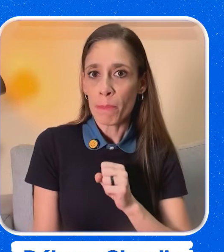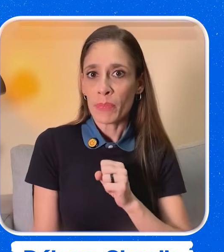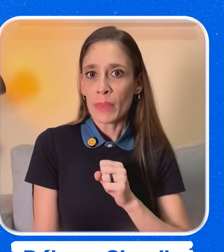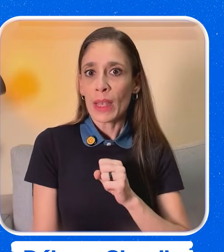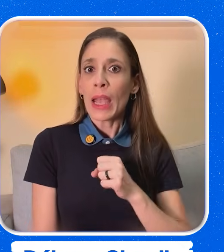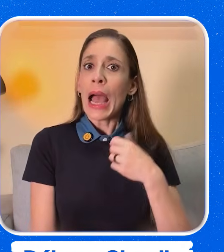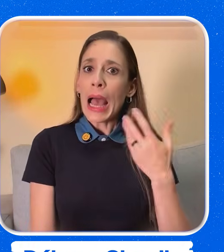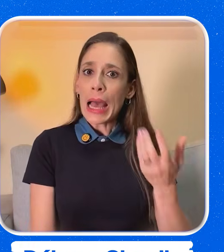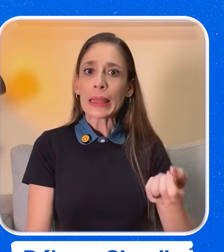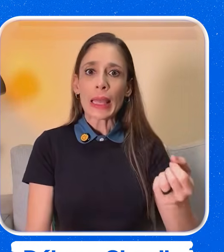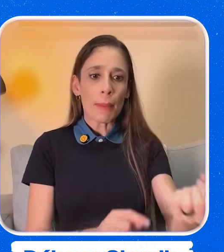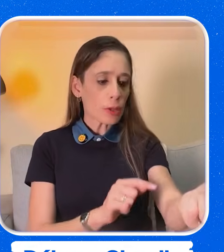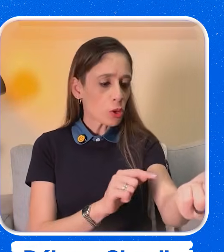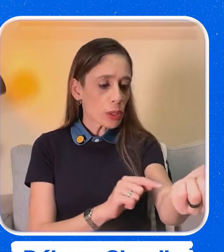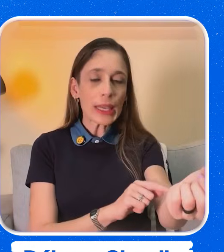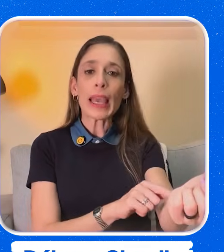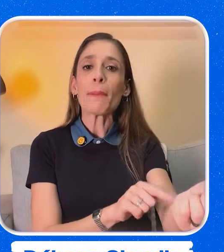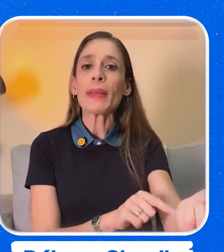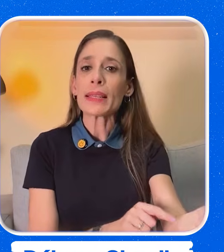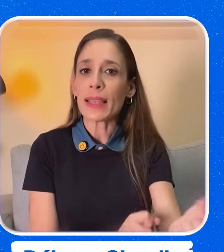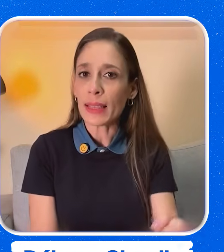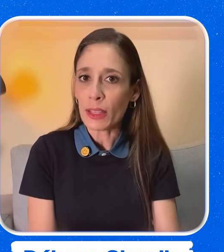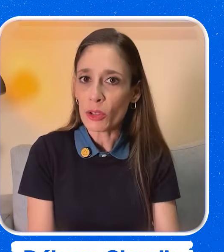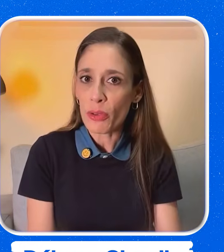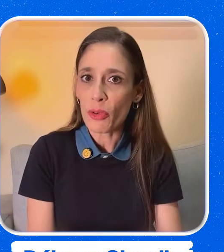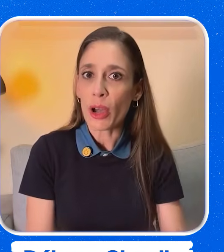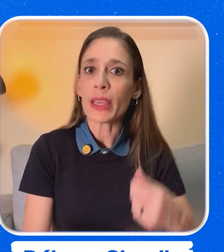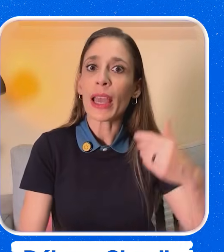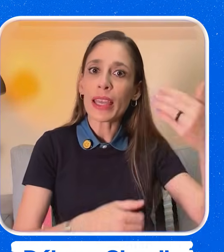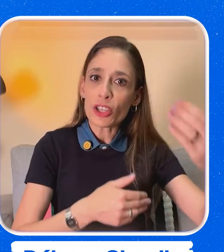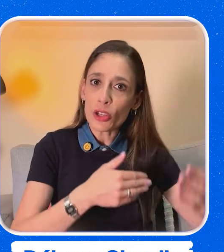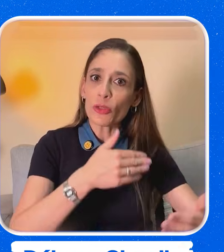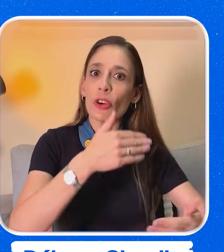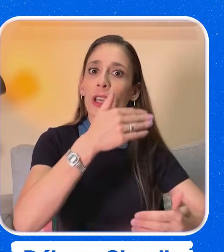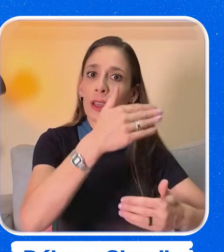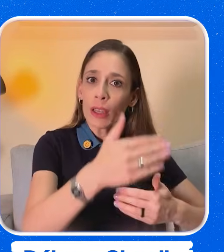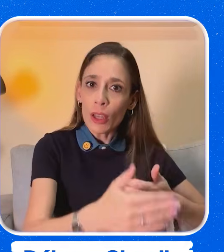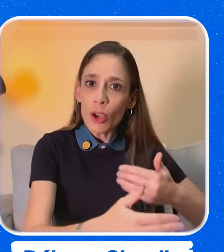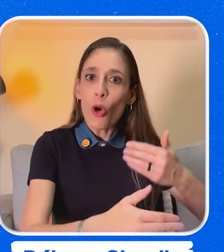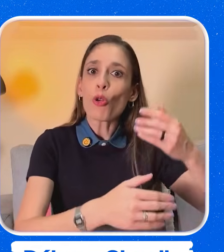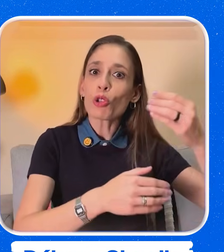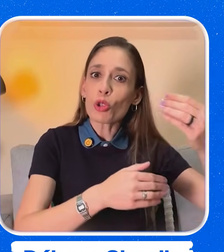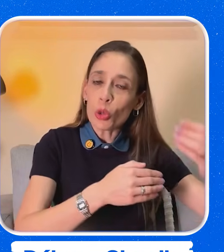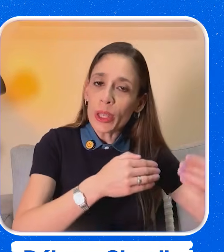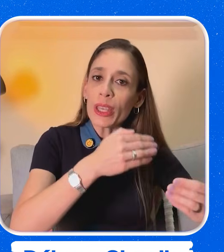avó. Ah, tá, mas o que representa a sua avó? E aí a gente foi